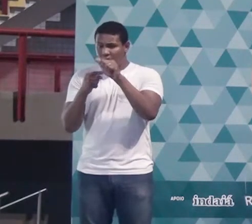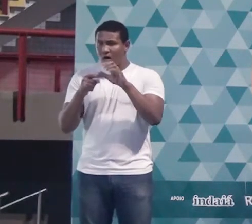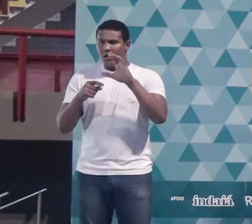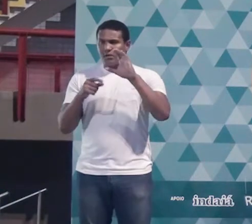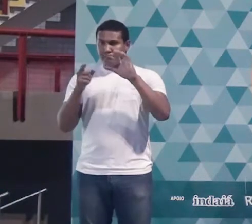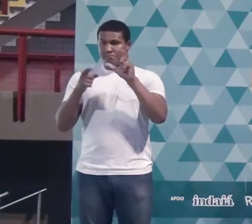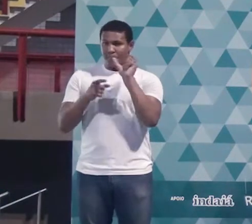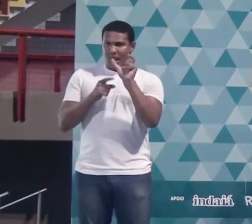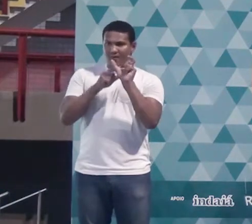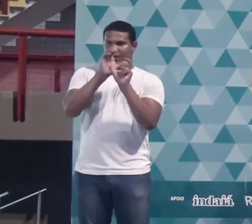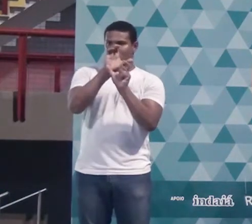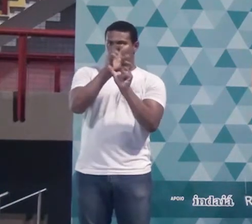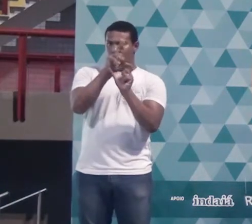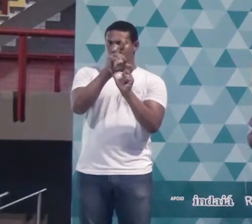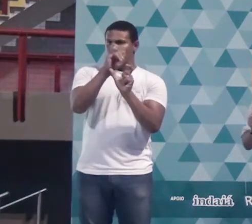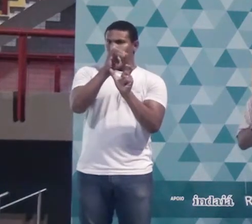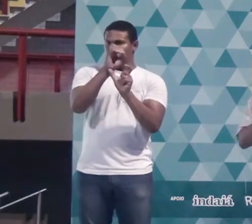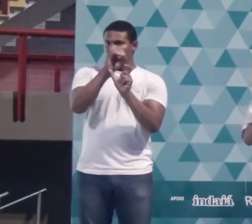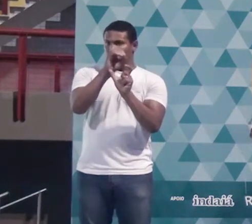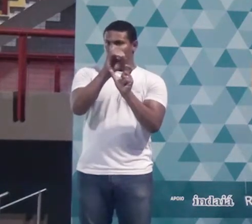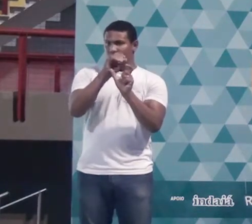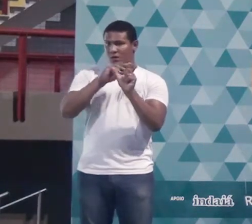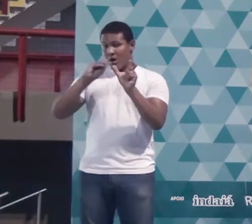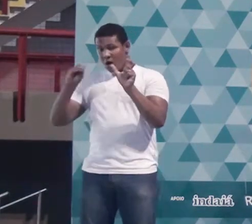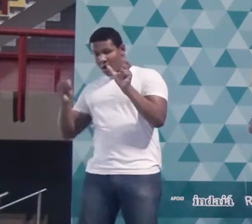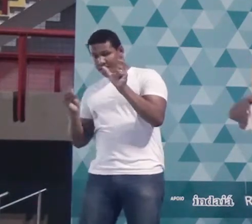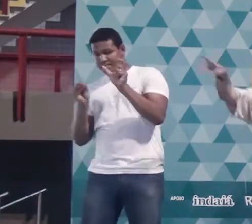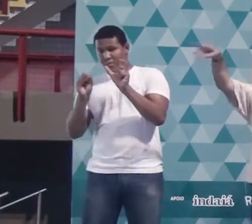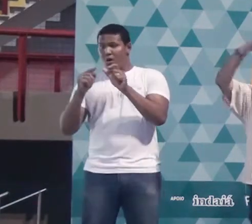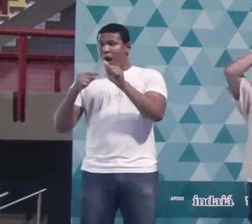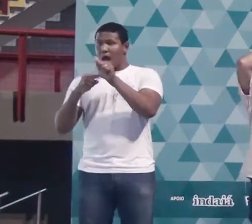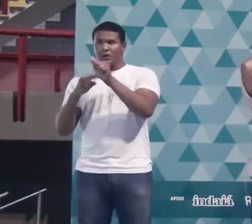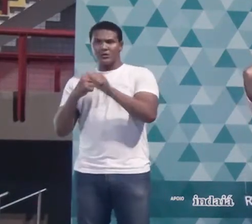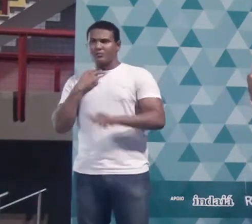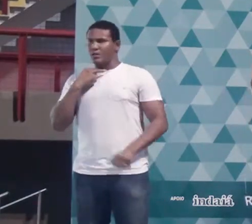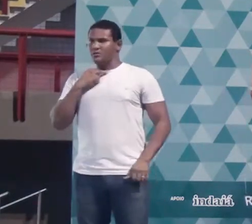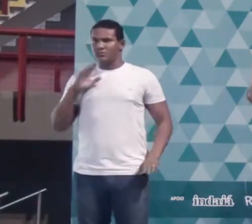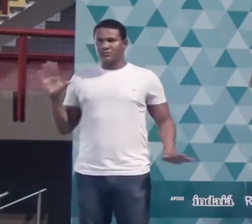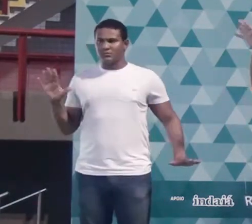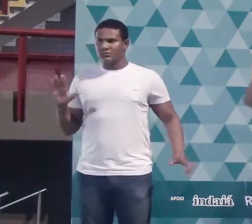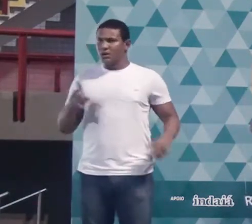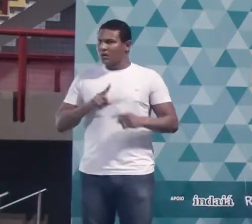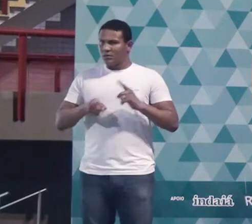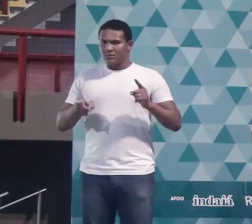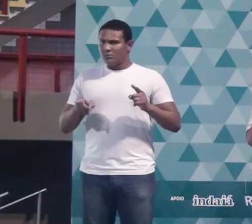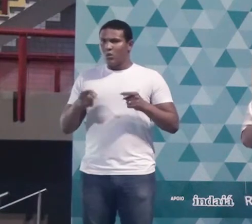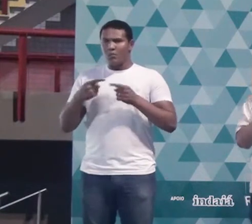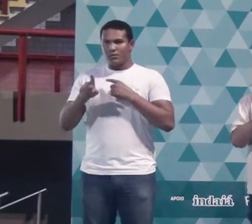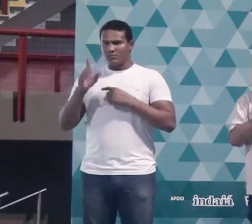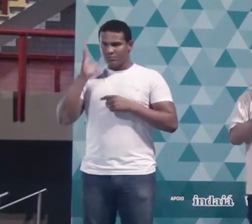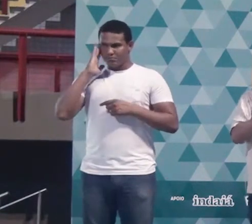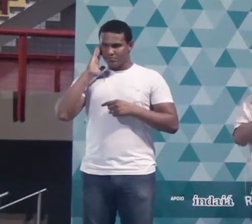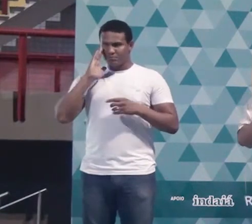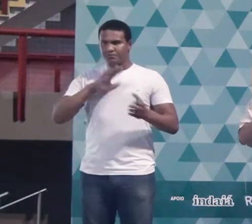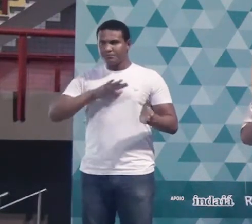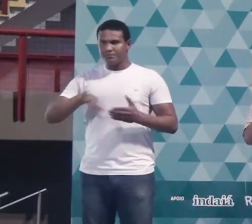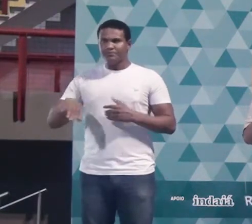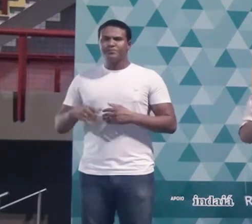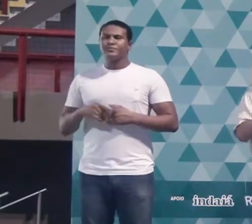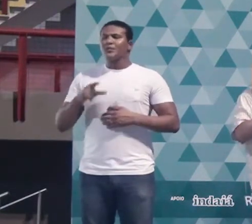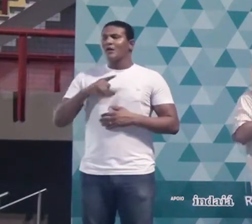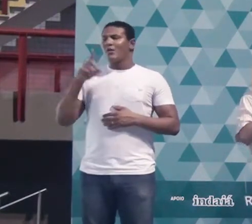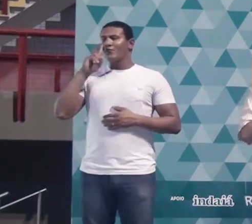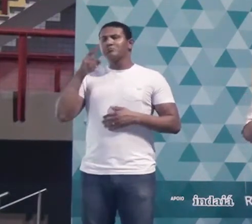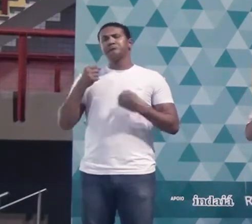cujo. Tá? Então a B tá fora. Eu tava vindo pra cá. Aí vi uma propaganda de plano de saúde. Tava